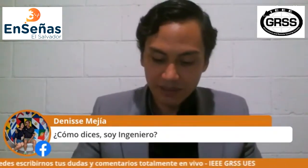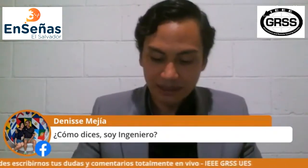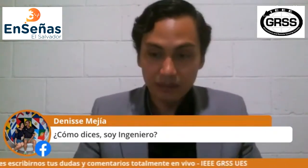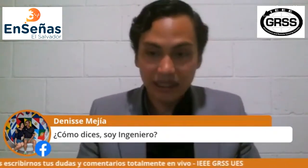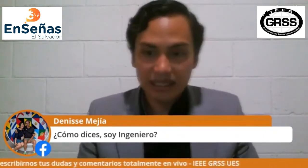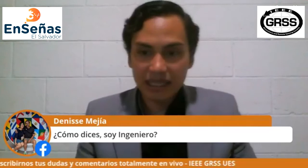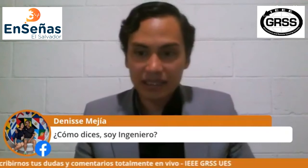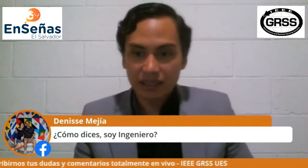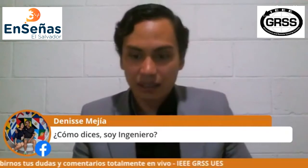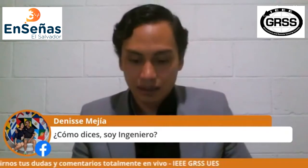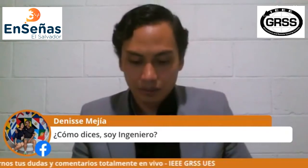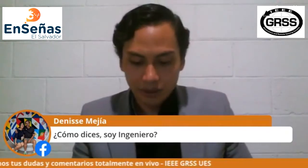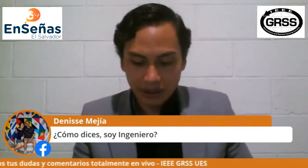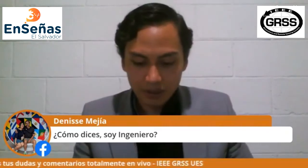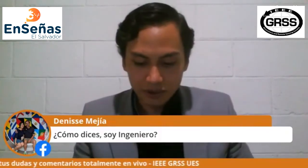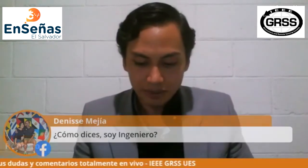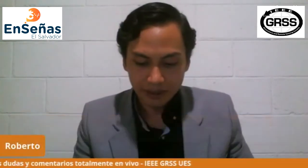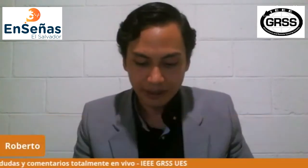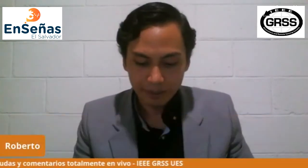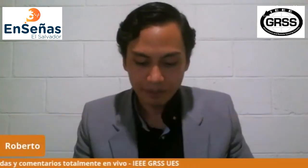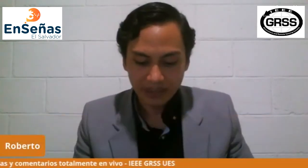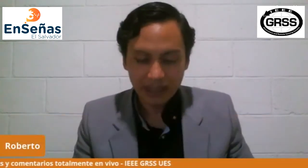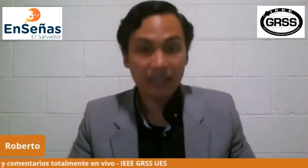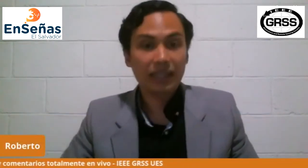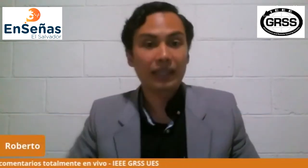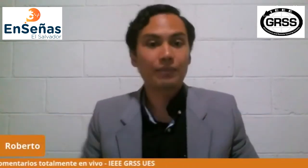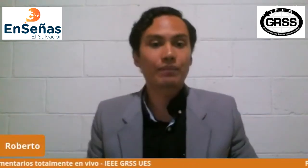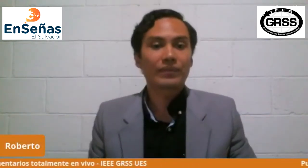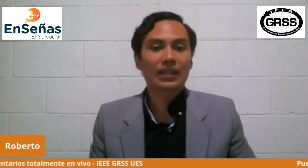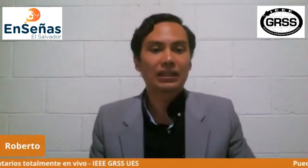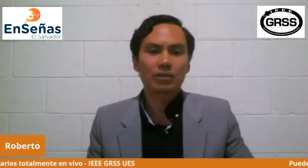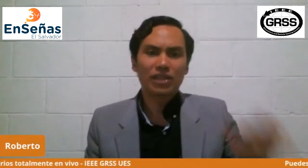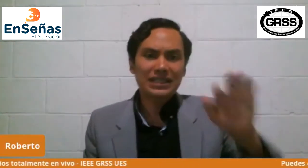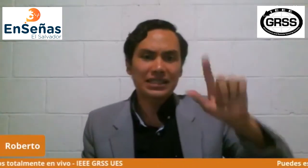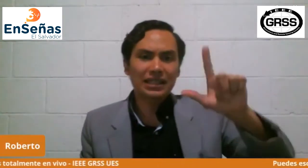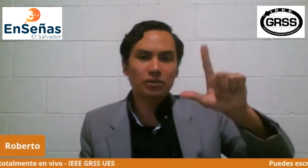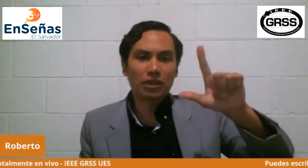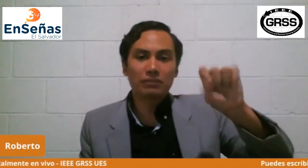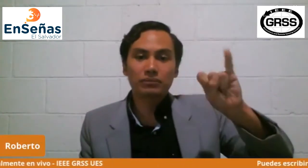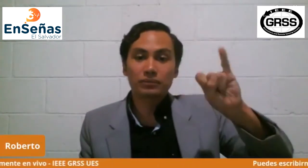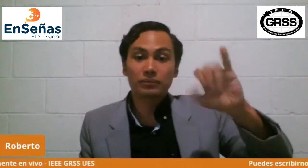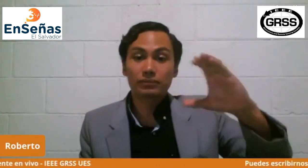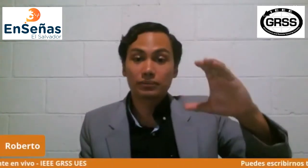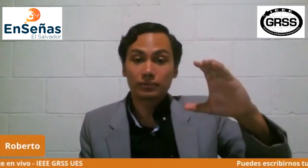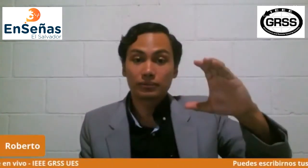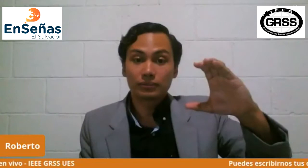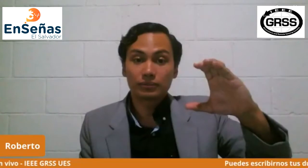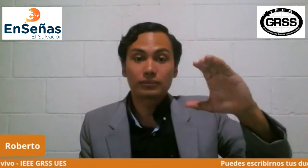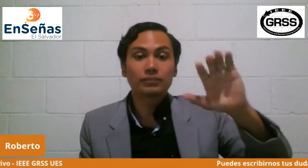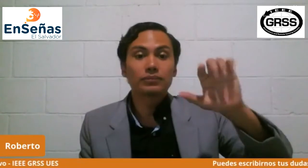A ver, también quizás podríamos ver, digamos, licenciatura.